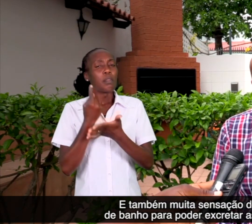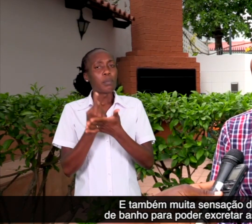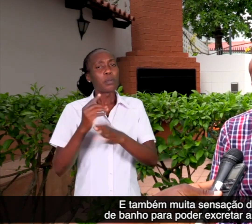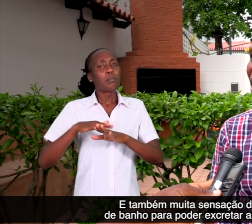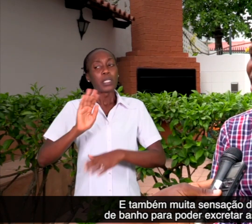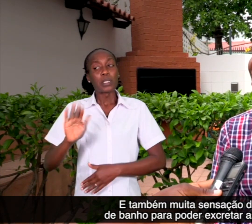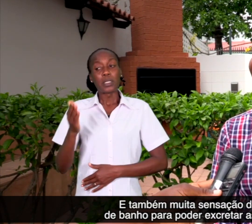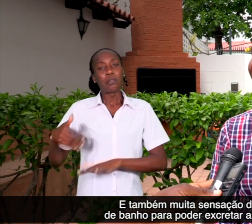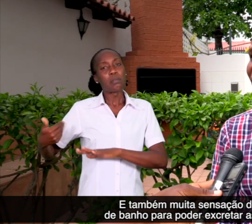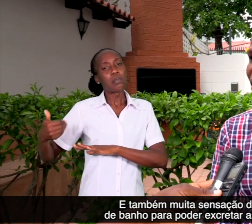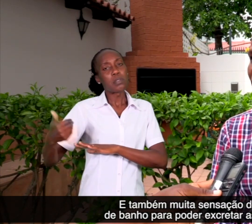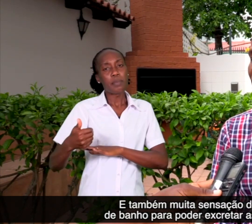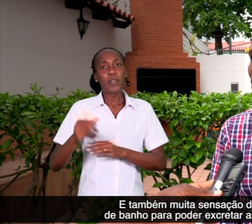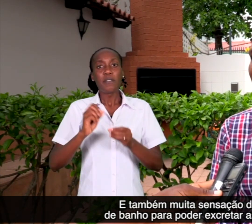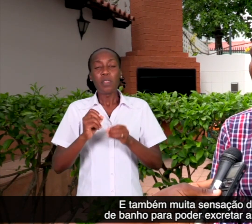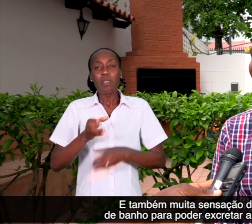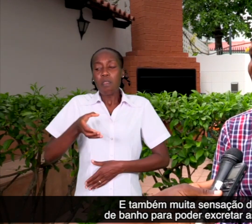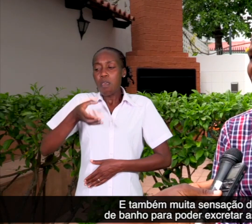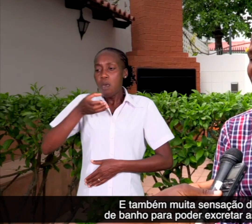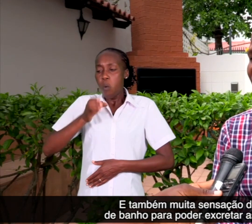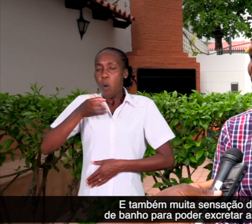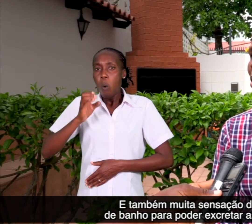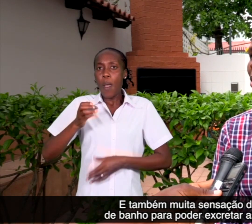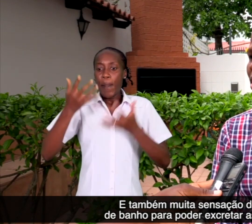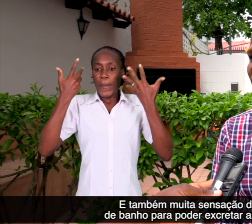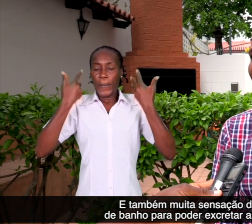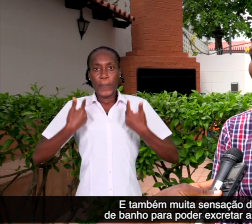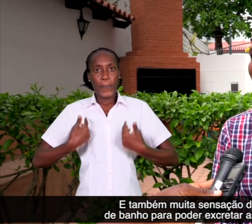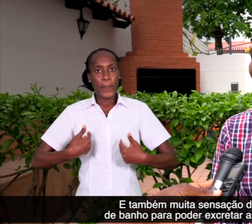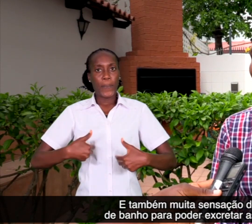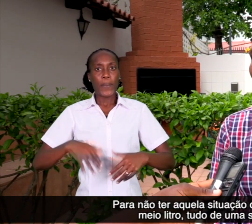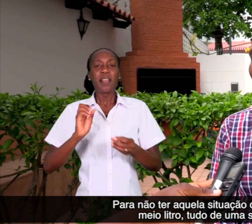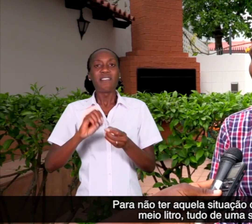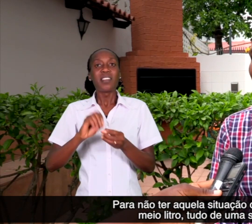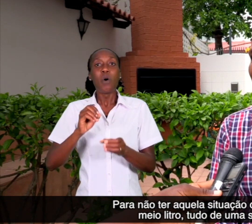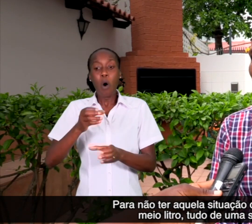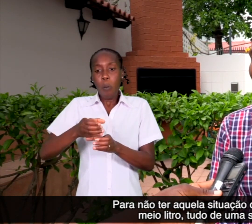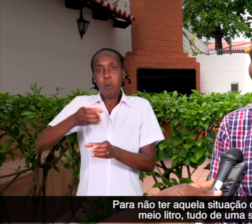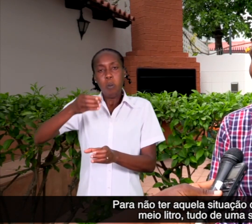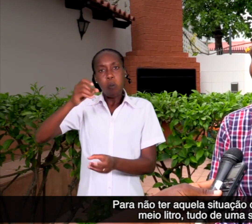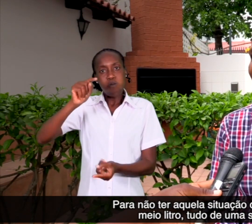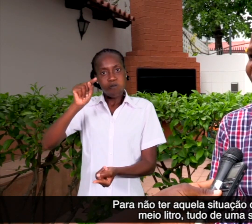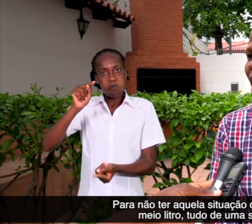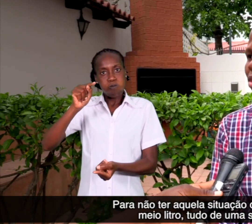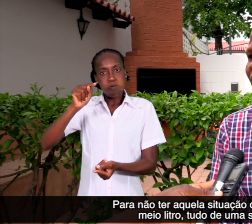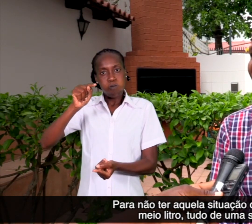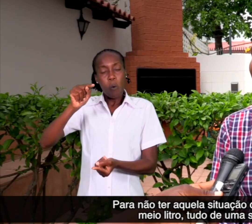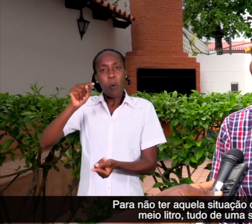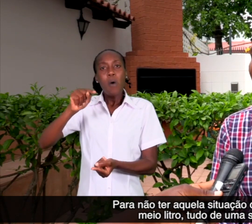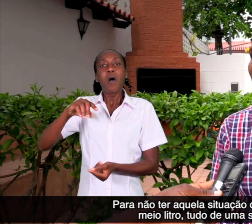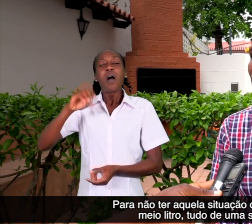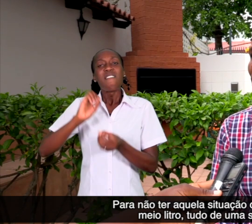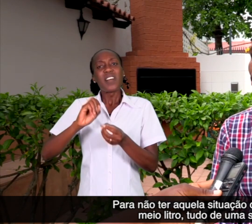ele sempre tenha que hidratar, se possível até ter que andar com uma botija de água, isto é, para não ter